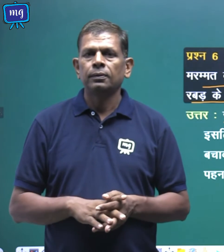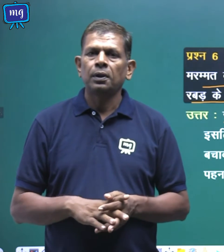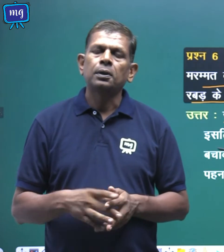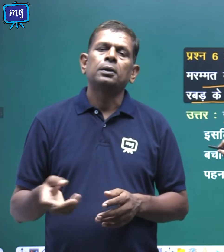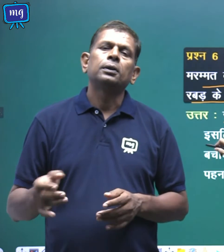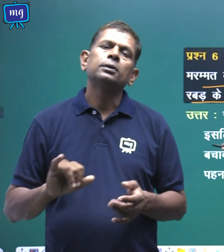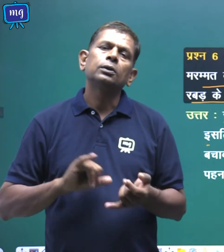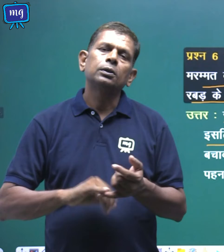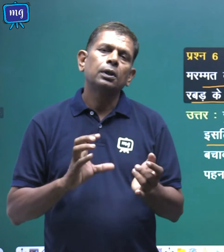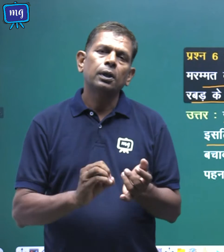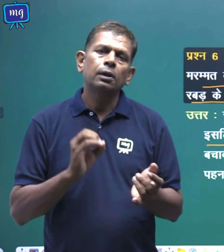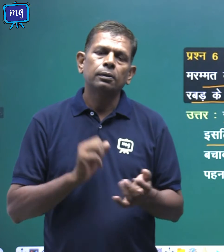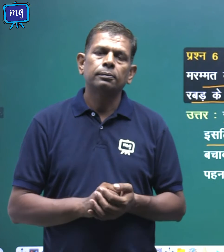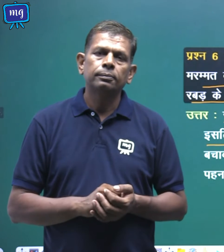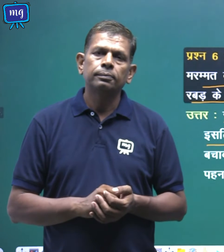इसलिए